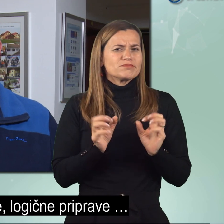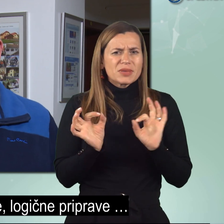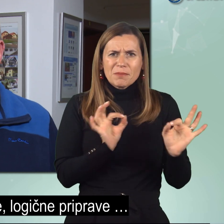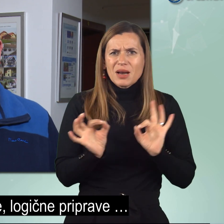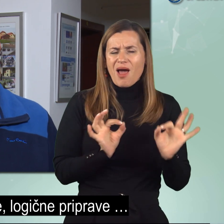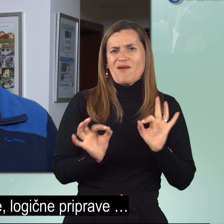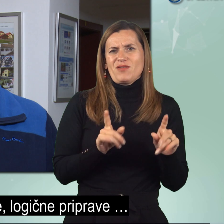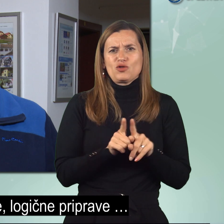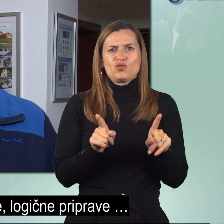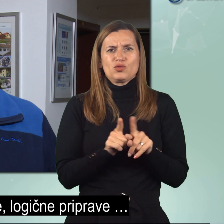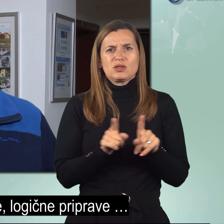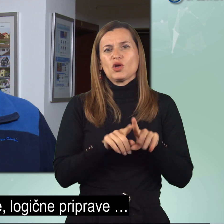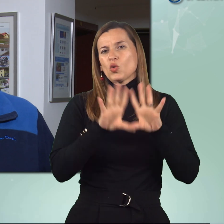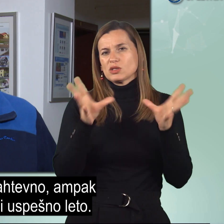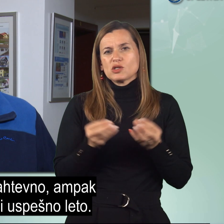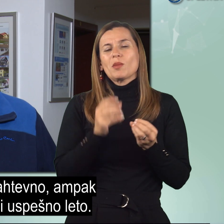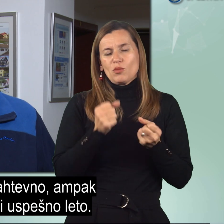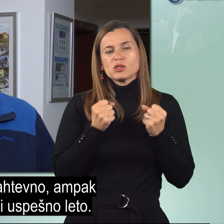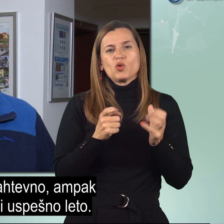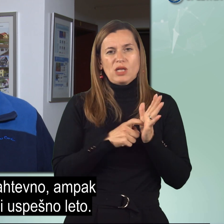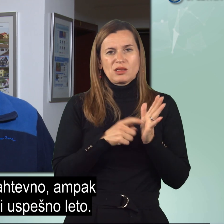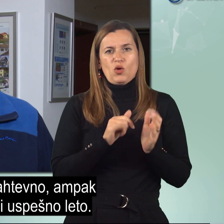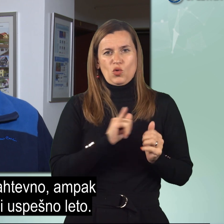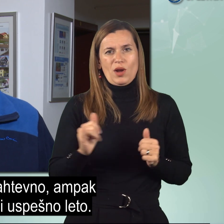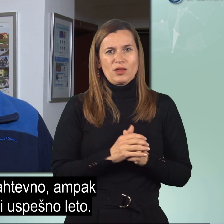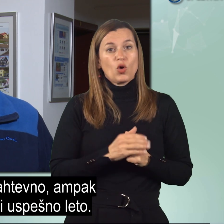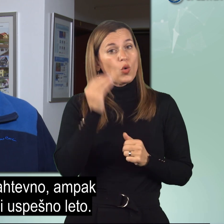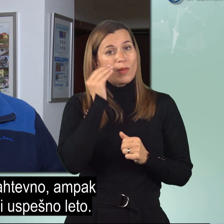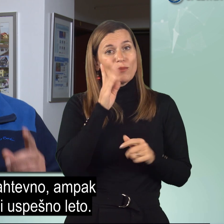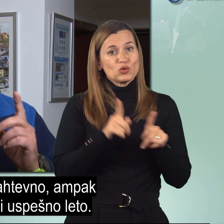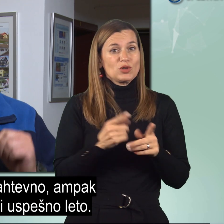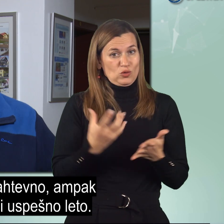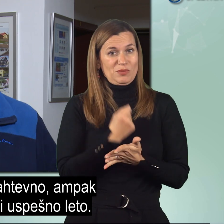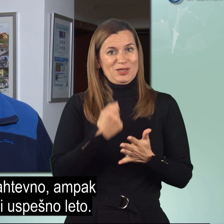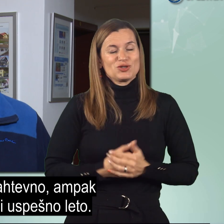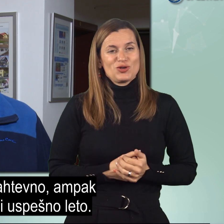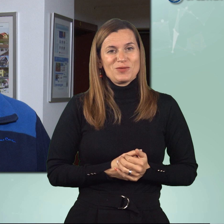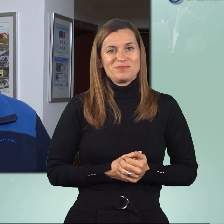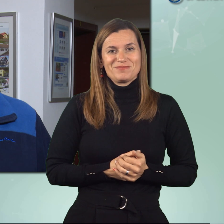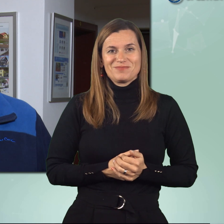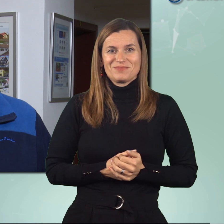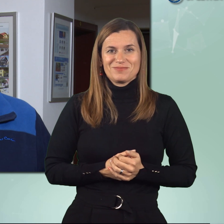logične priprave in tako naprej, tako da bo zelo zahtevno leto. Upam, da tudi uspešno.